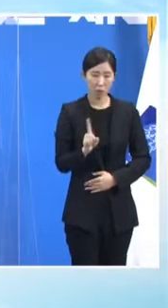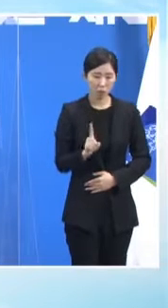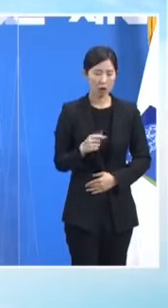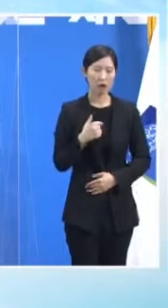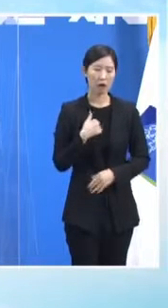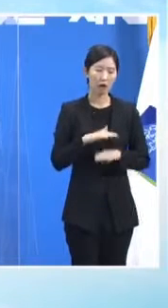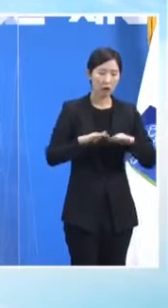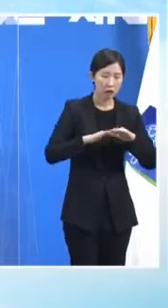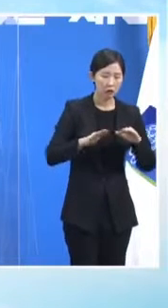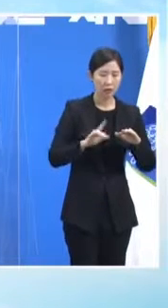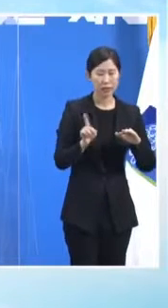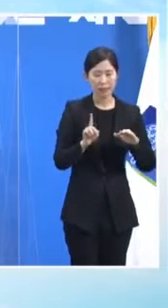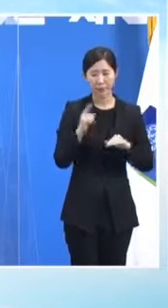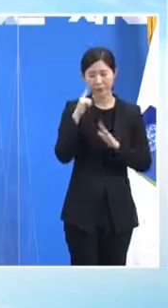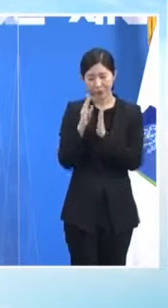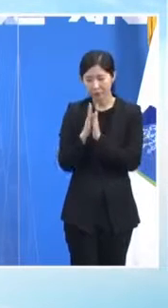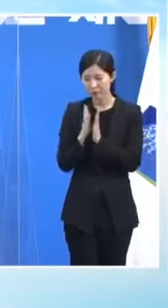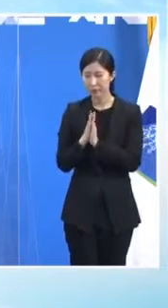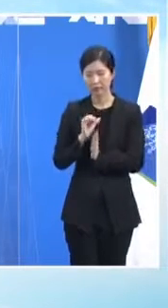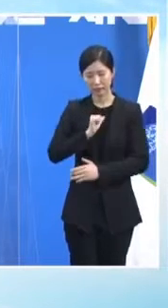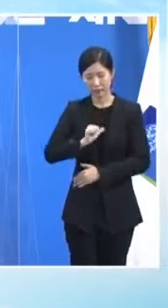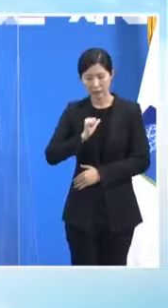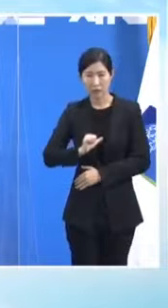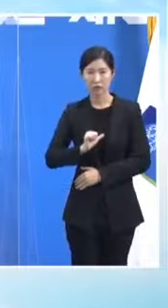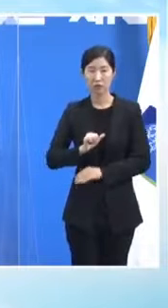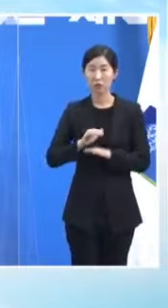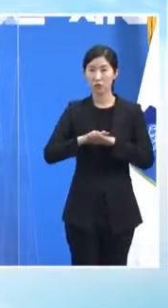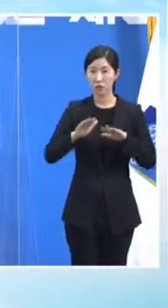대응한다, 개인적으로 처리한다 라고 대답을 했고